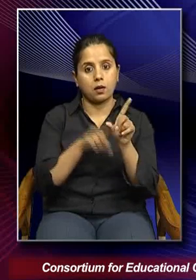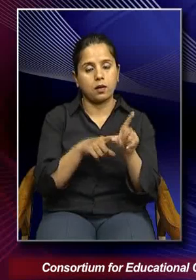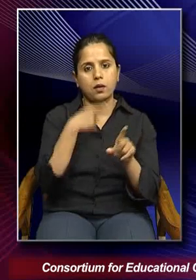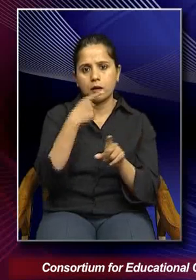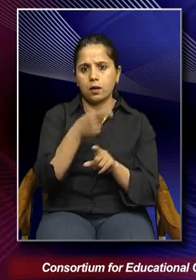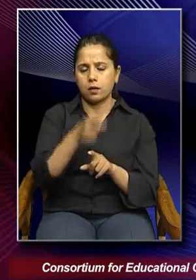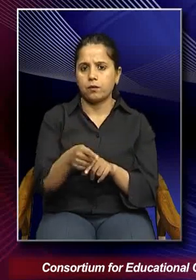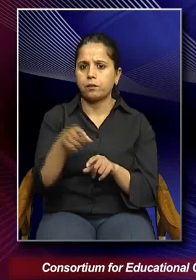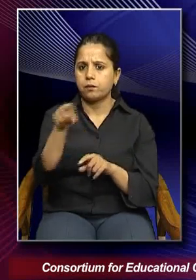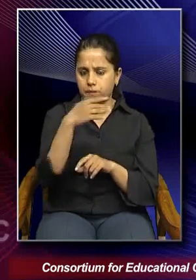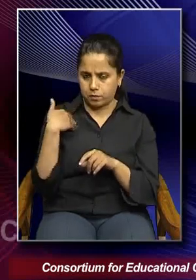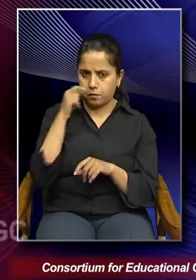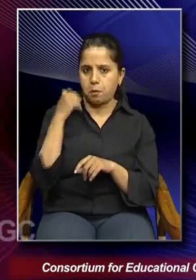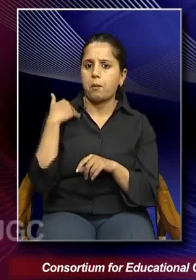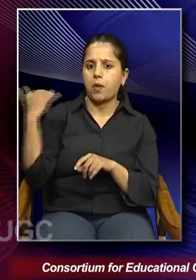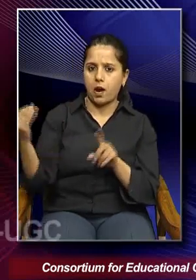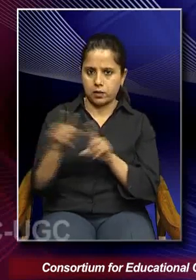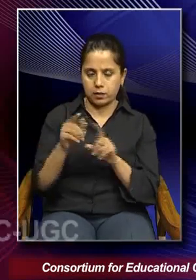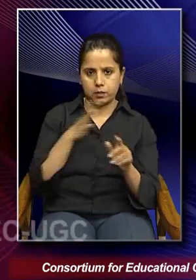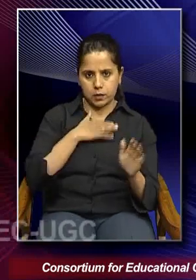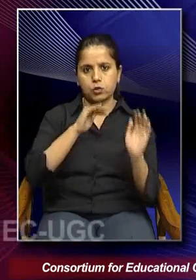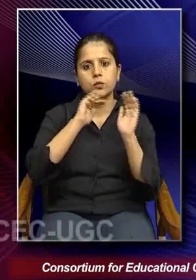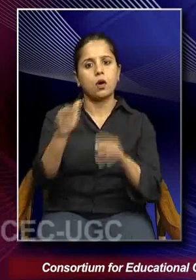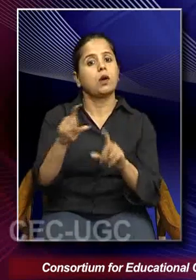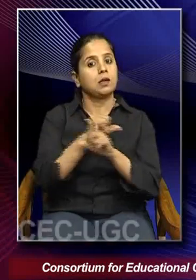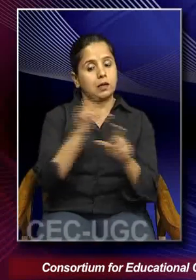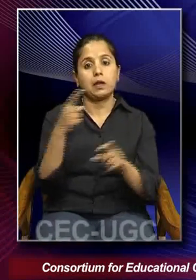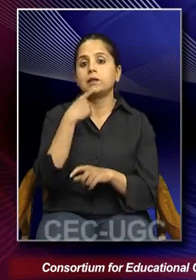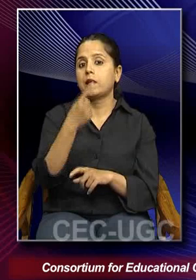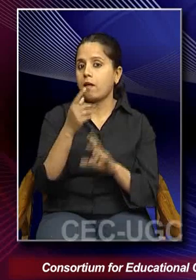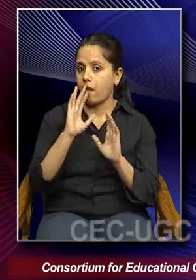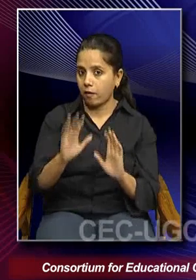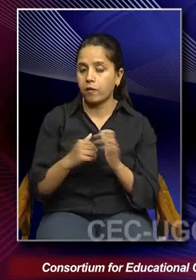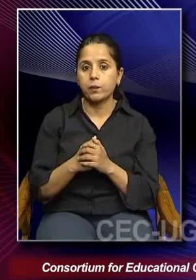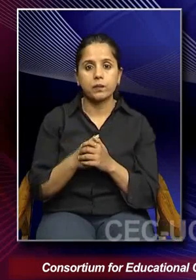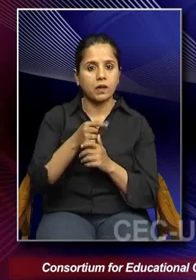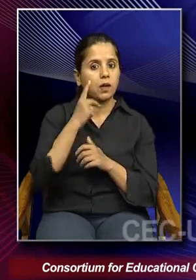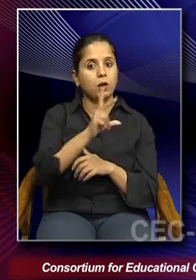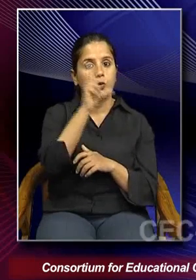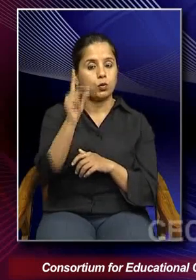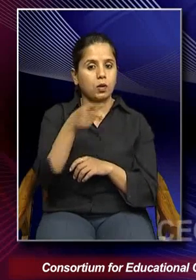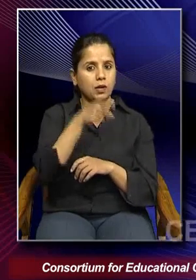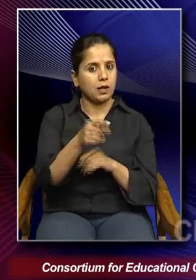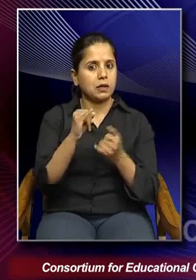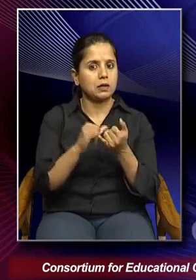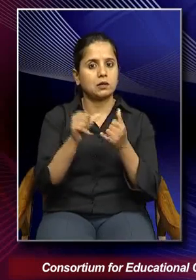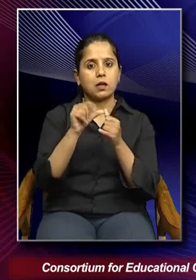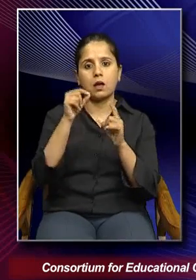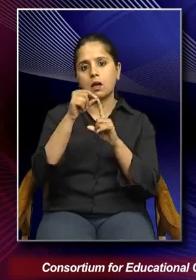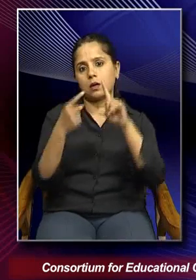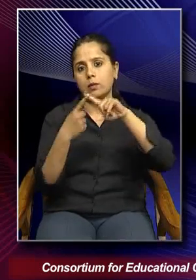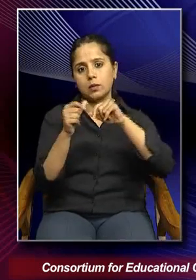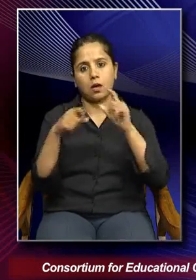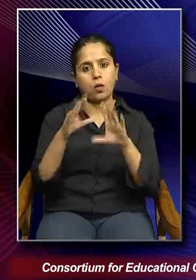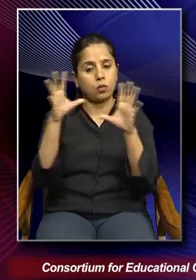बृहद भूमिका में इस बात को स्पष्ट भी किया की इस दूसरे सप्तक का